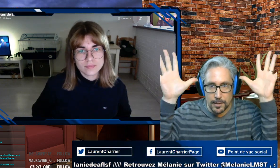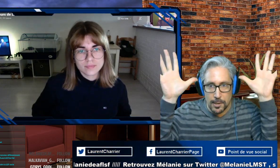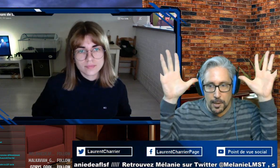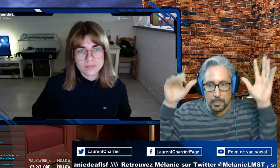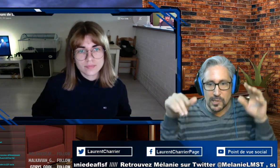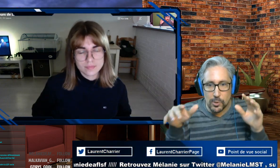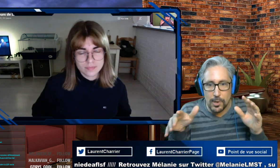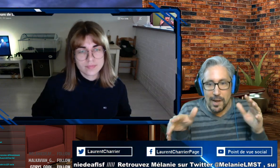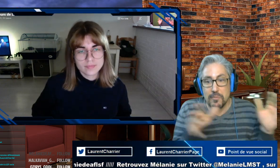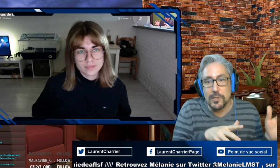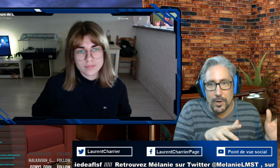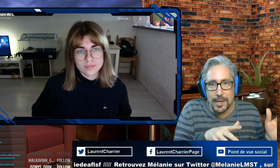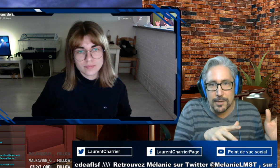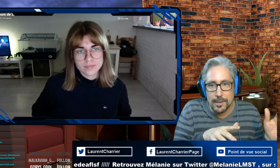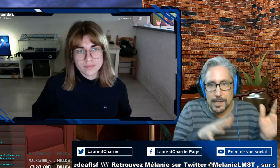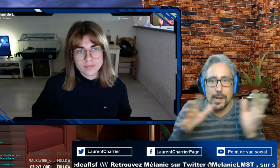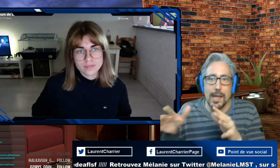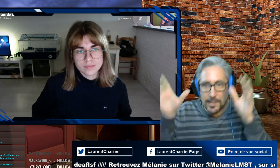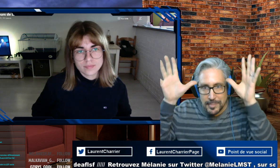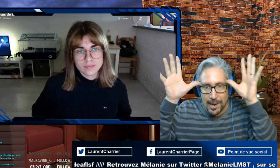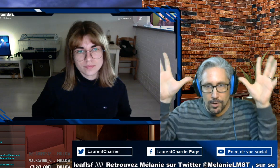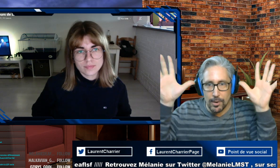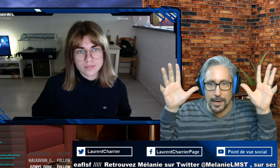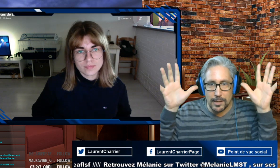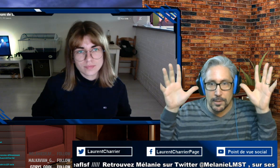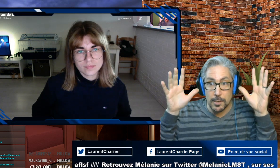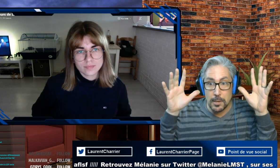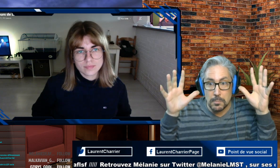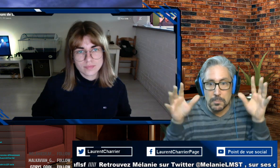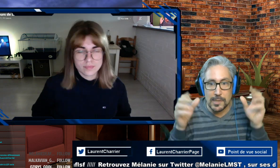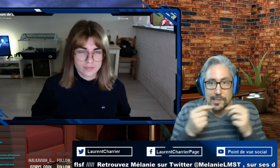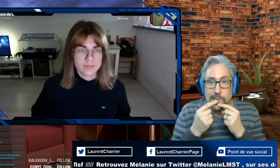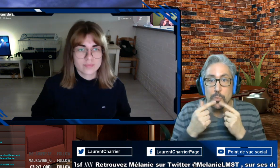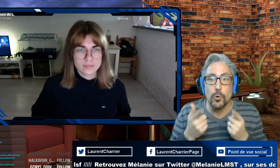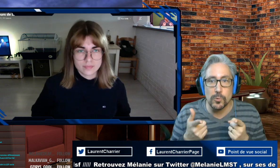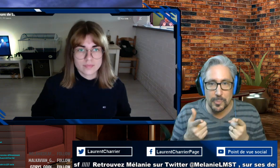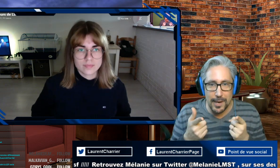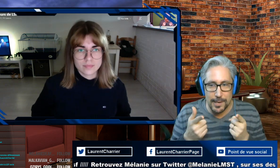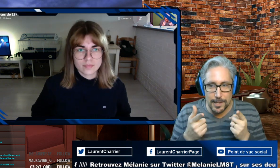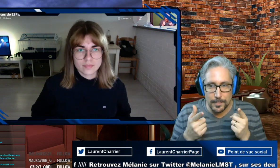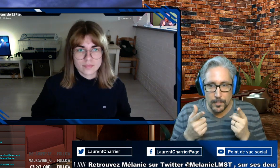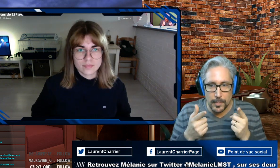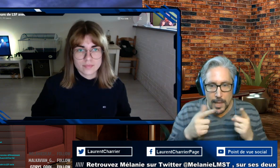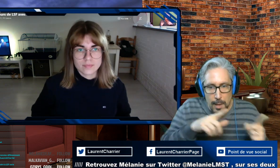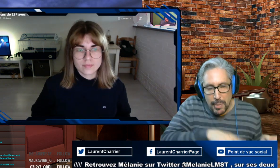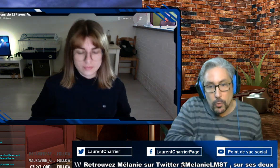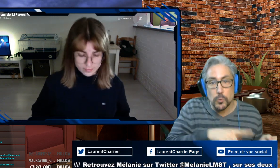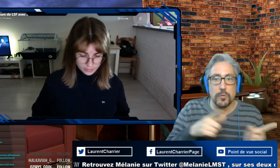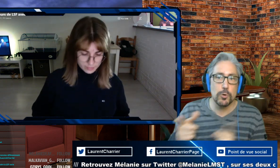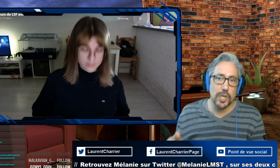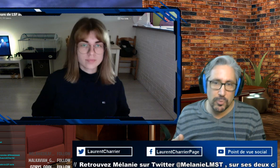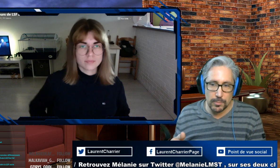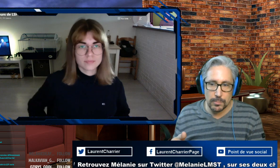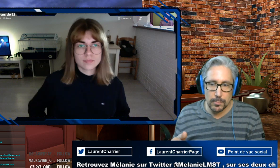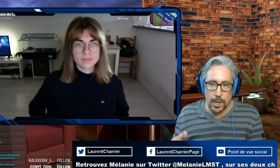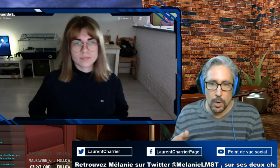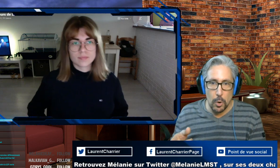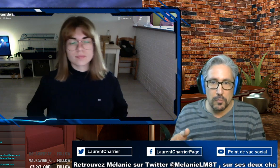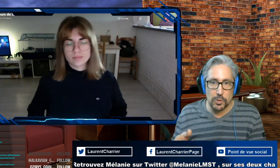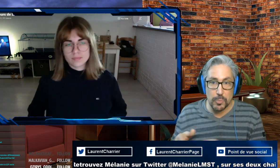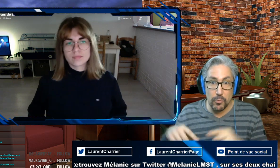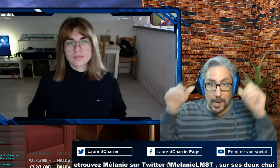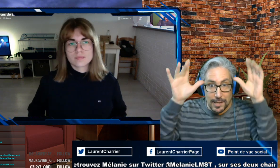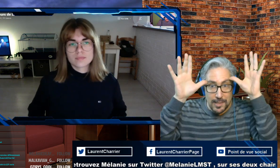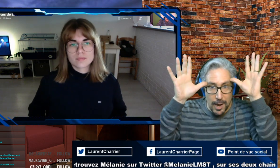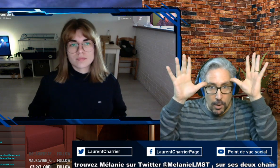renne. Parce que la ville de Rennes et l'animal renne, ça se prononce pareil. Par contre, on va au Japon. On